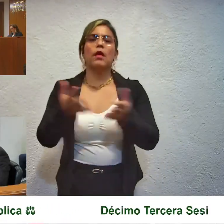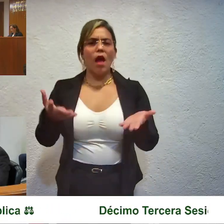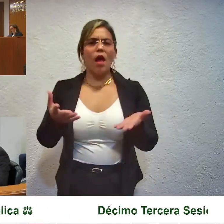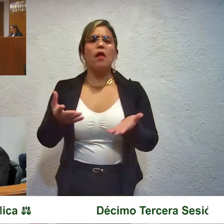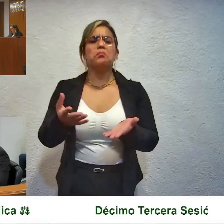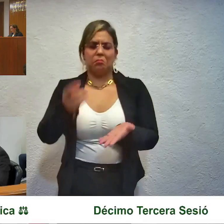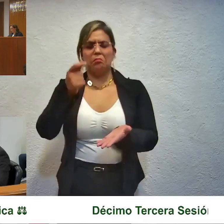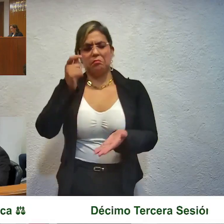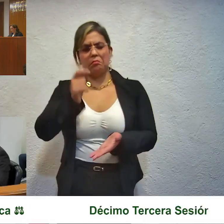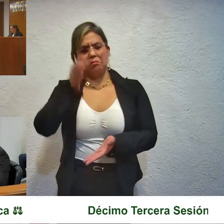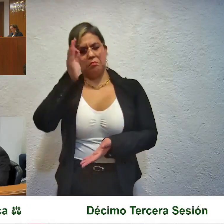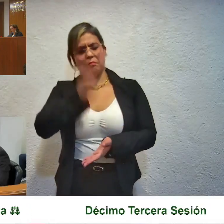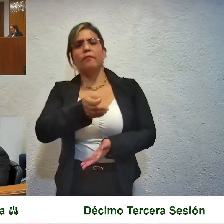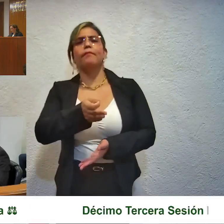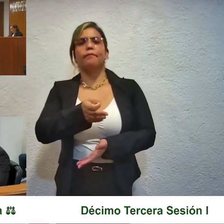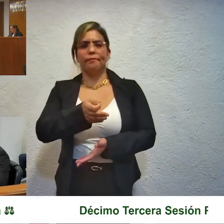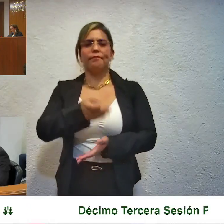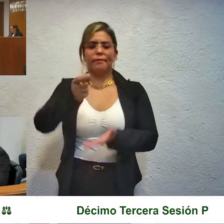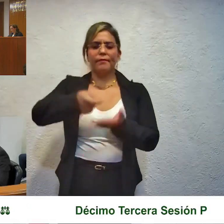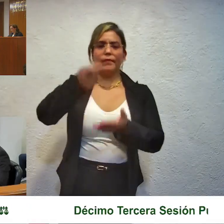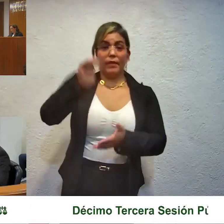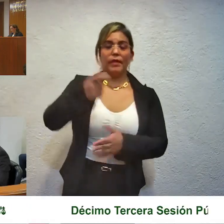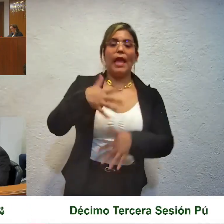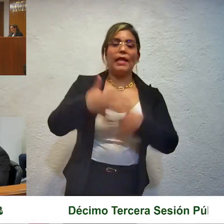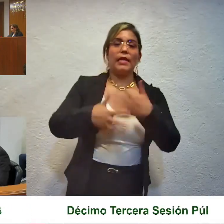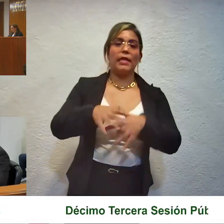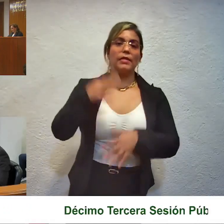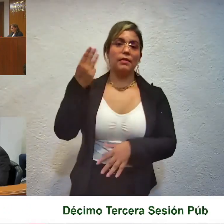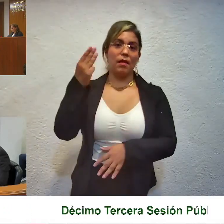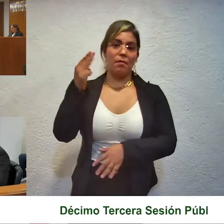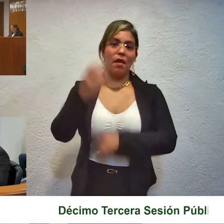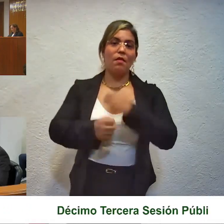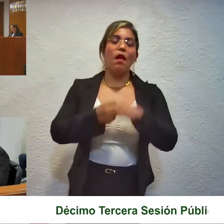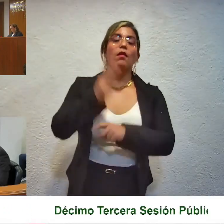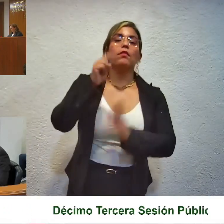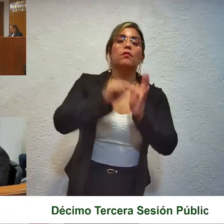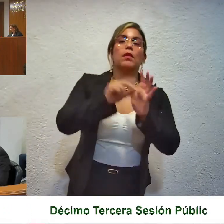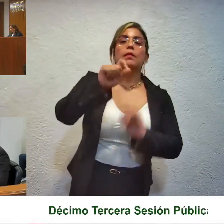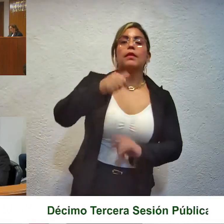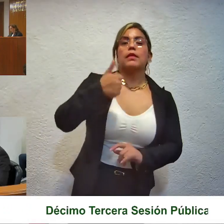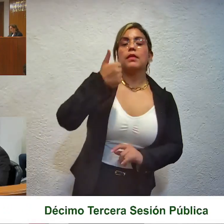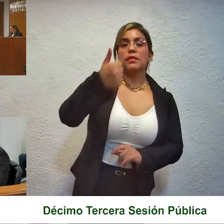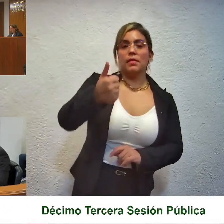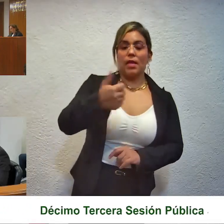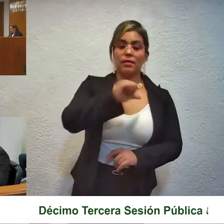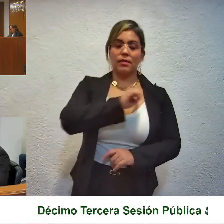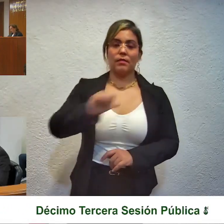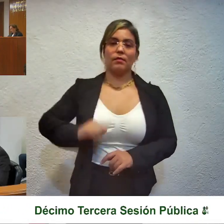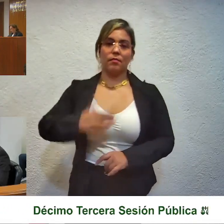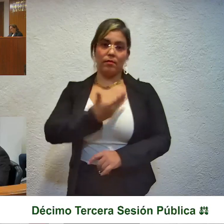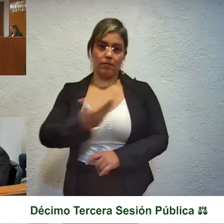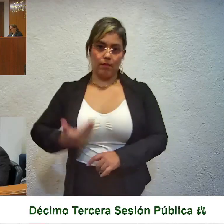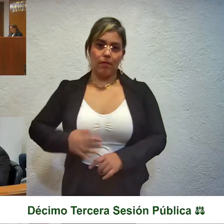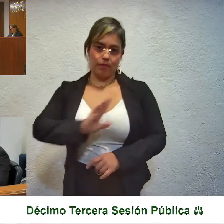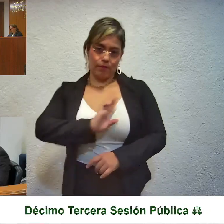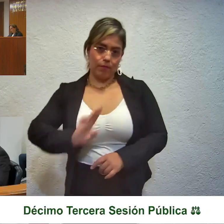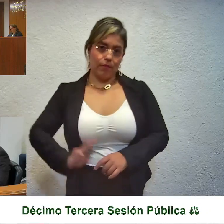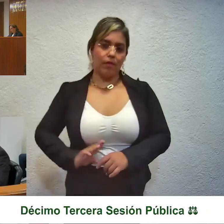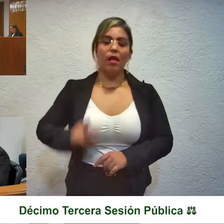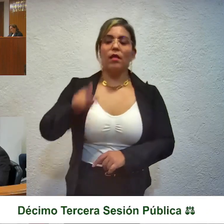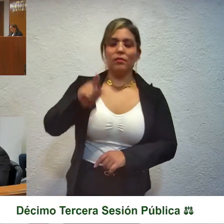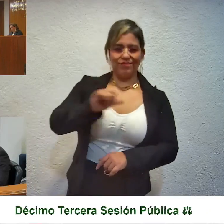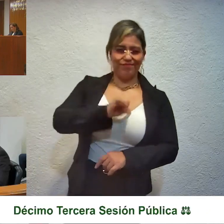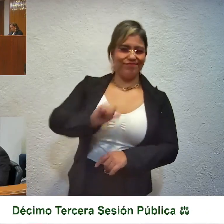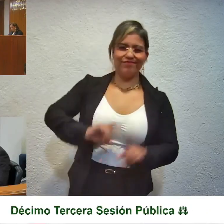forma excepcional por acuerdo plenario de 15 de mayo de este año, ordenando al presidente municipal, al ayuntamiento y a todos los integrantes